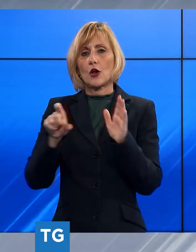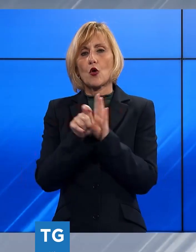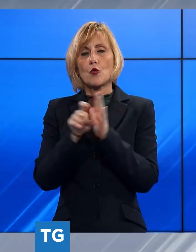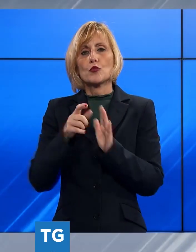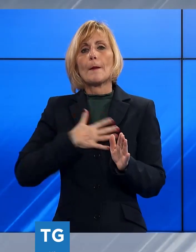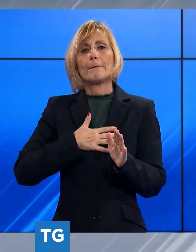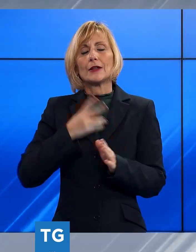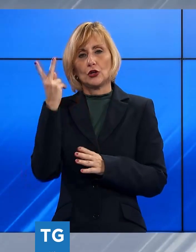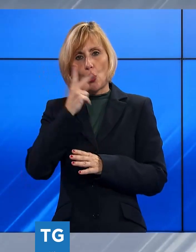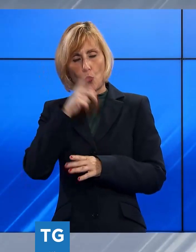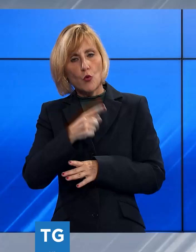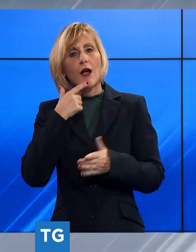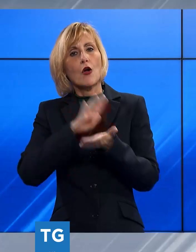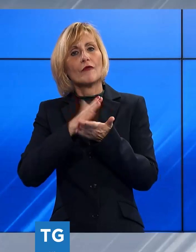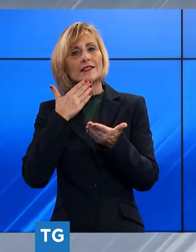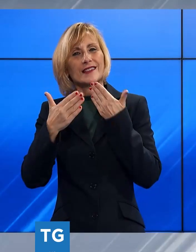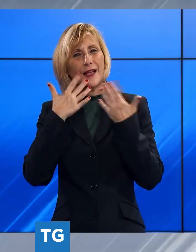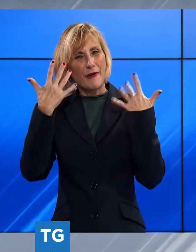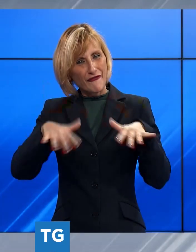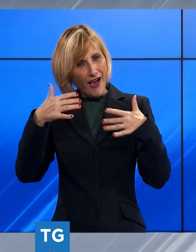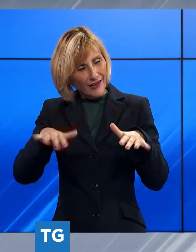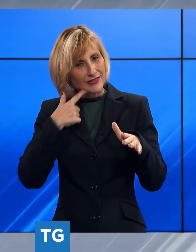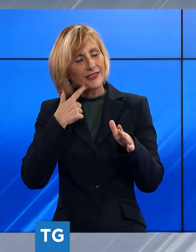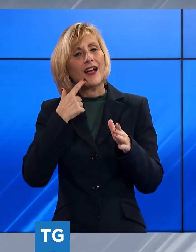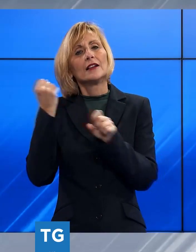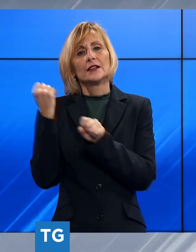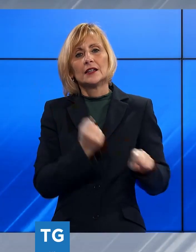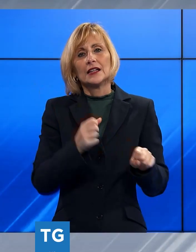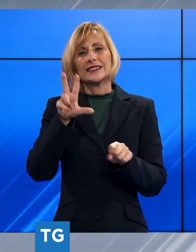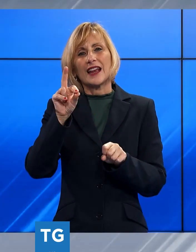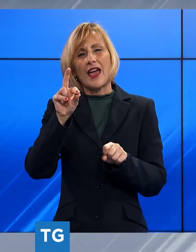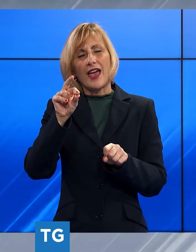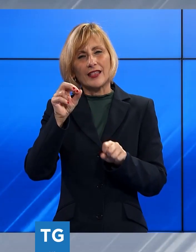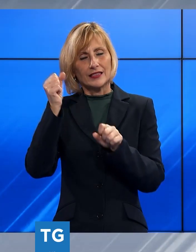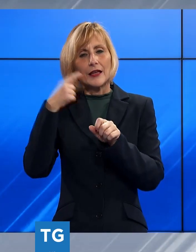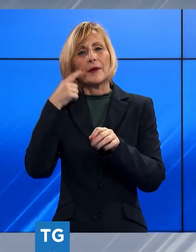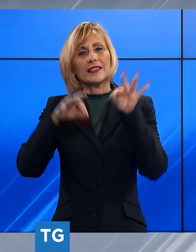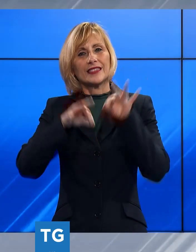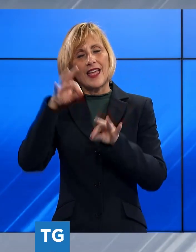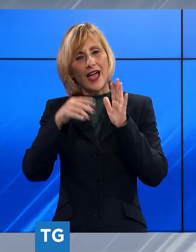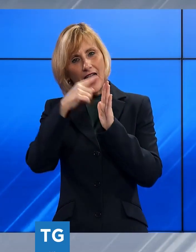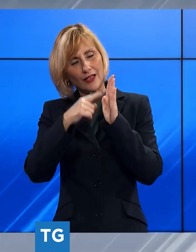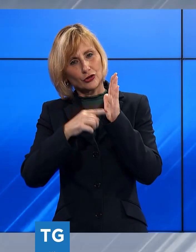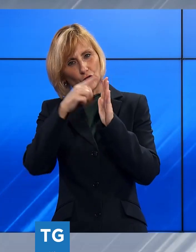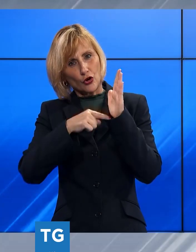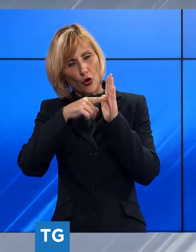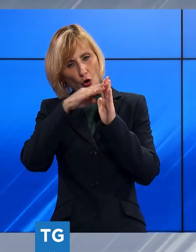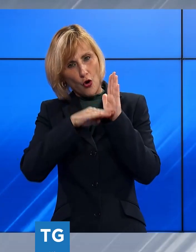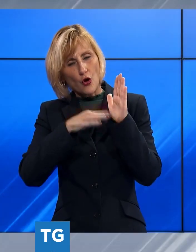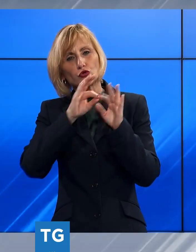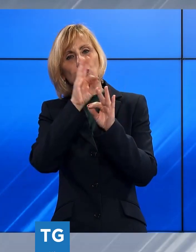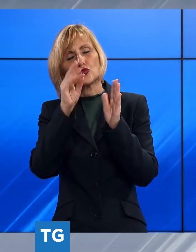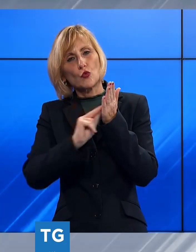di Bagni di Lucca la conferenza stampa di presentazione dell'edizione numero 30 della rassegna teatrale teatro scuola Dopo gli anni